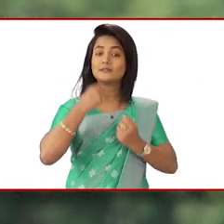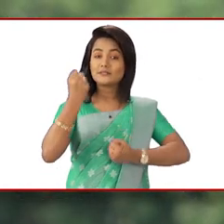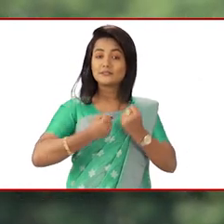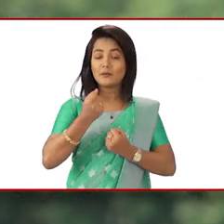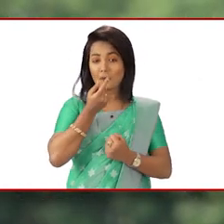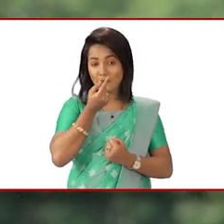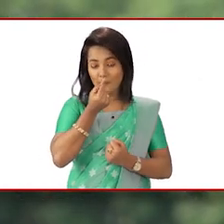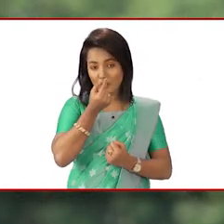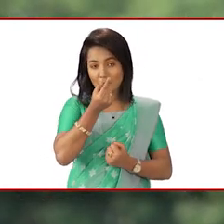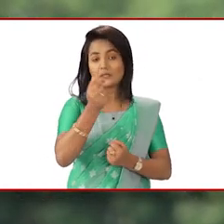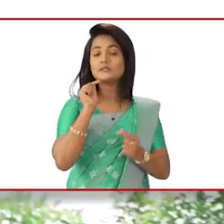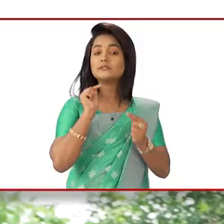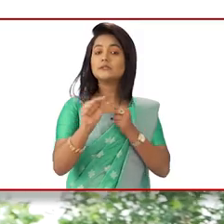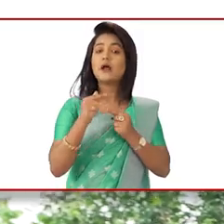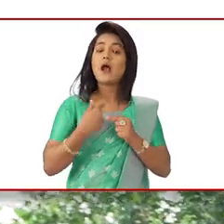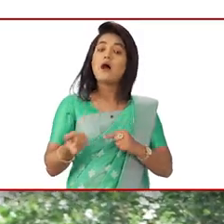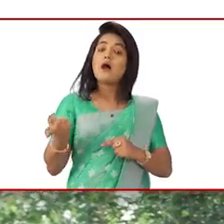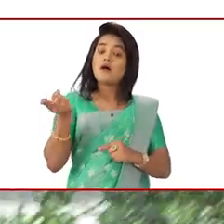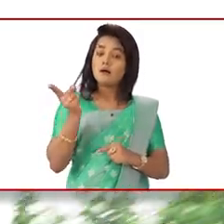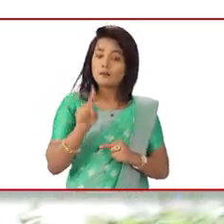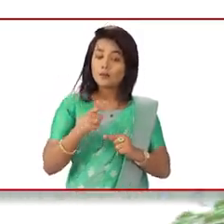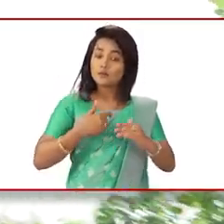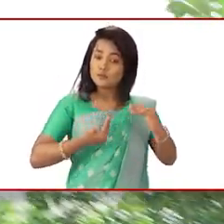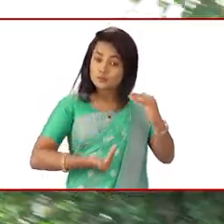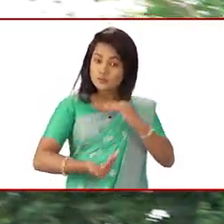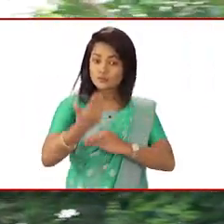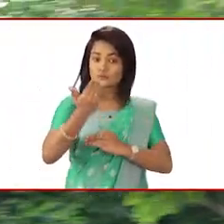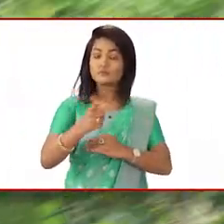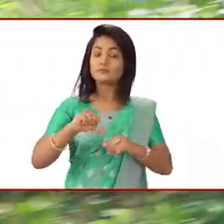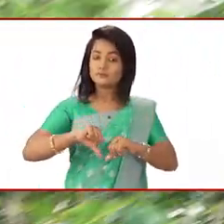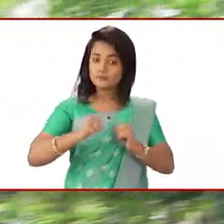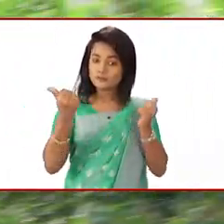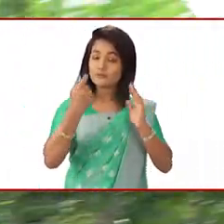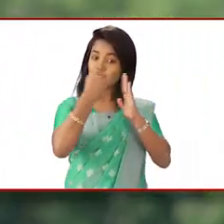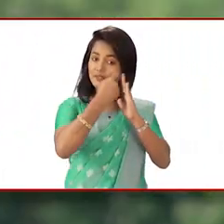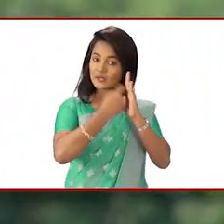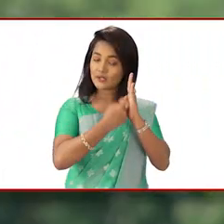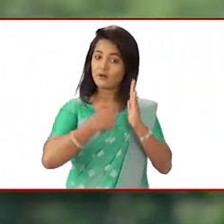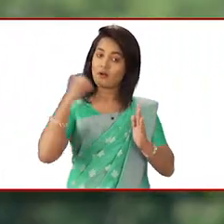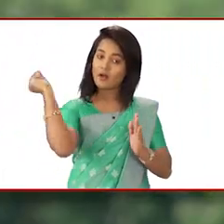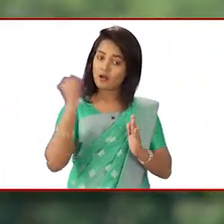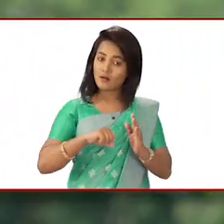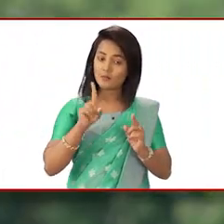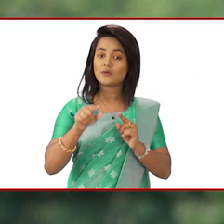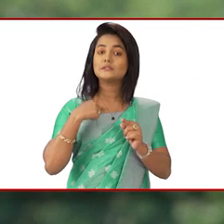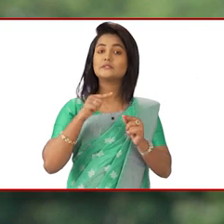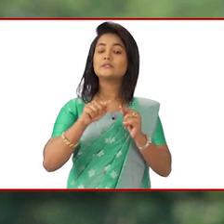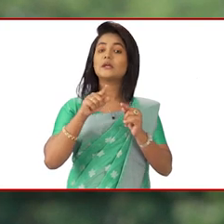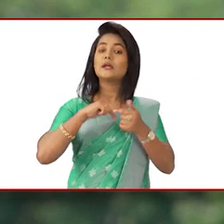টাইমিং, সেই টাইমিংগুলোকে আমি আবার নতুন জাতীয় রেকর্ড করতে চাই, এসএ